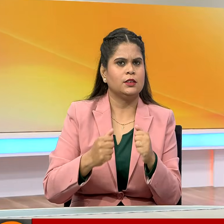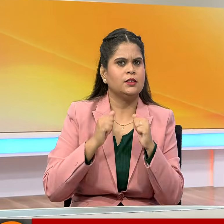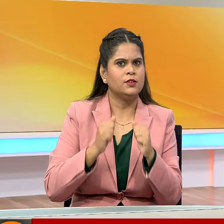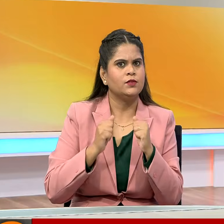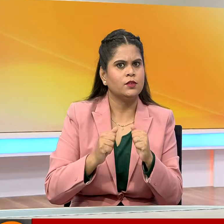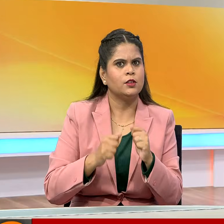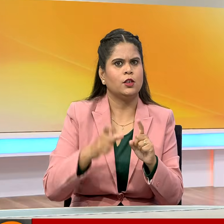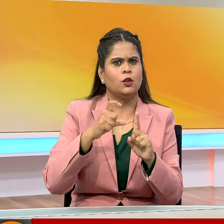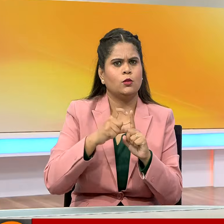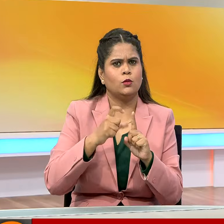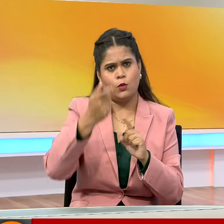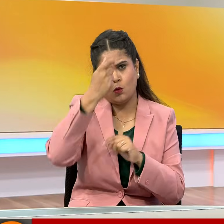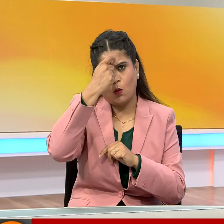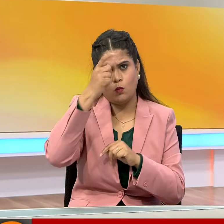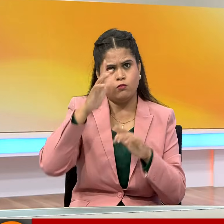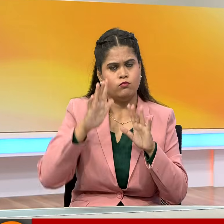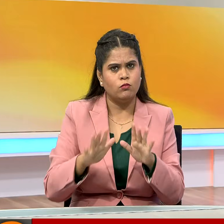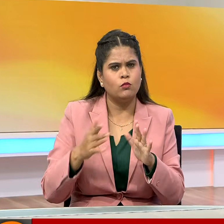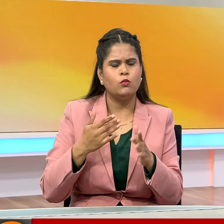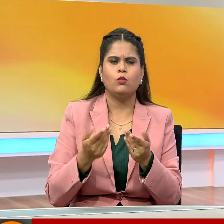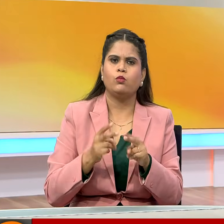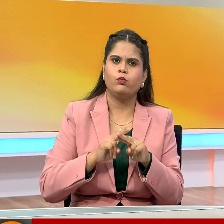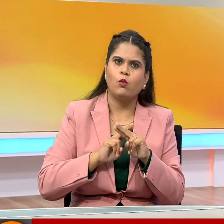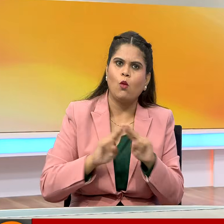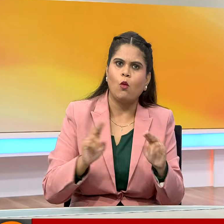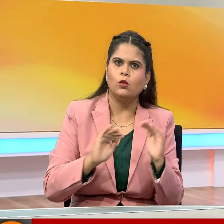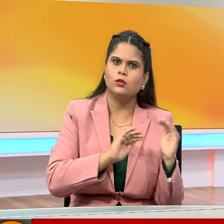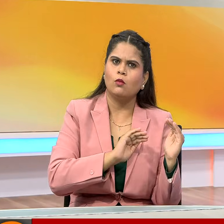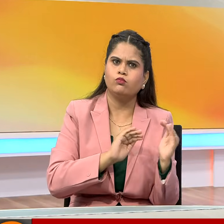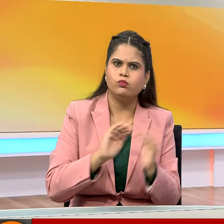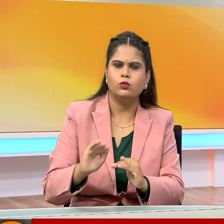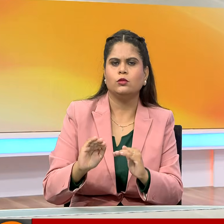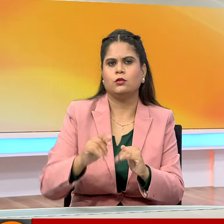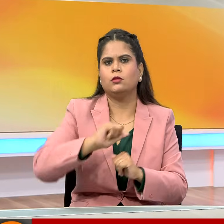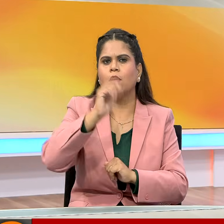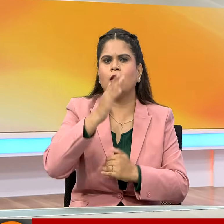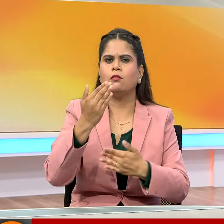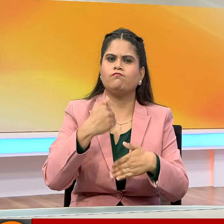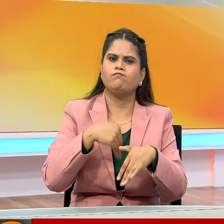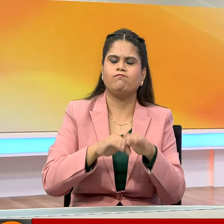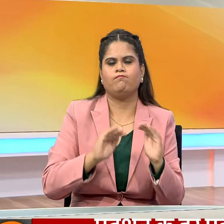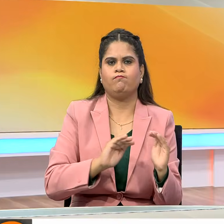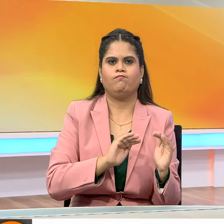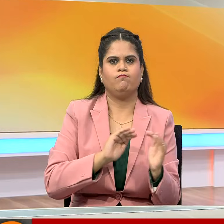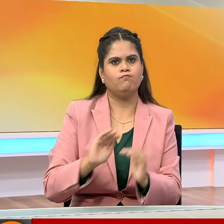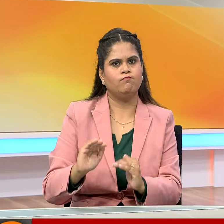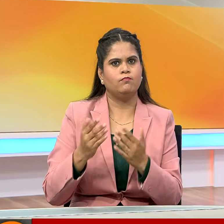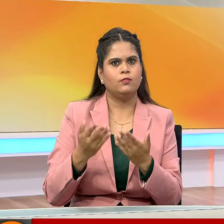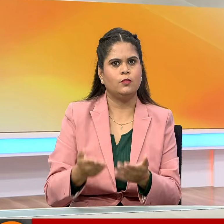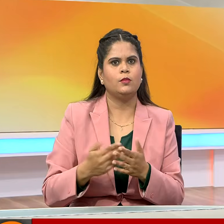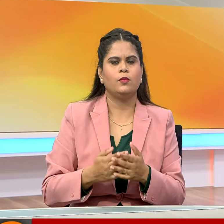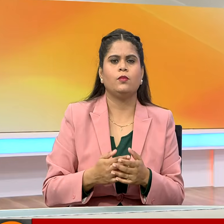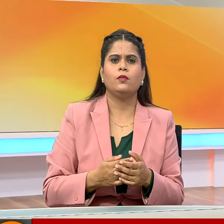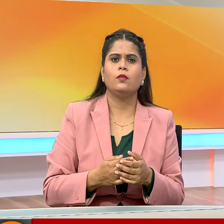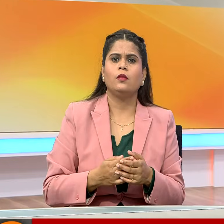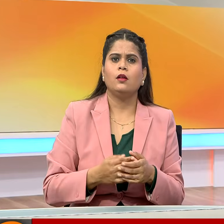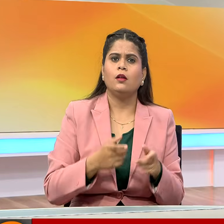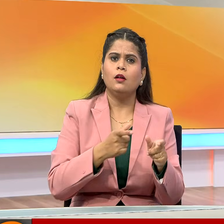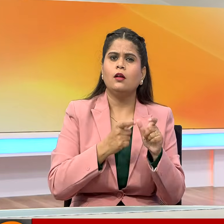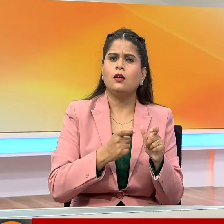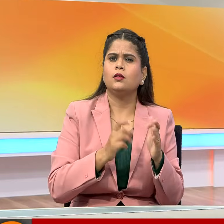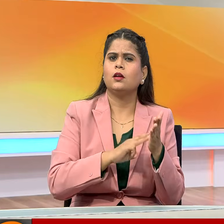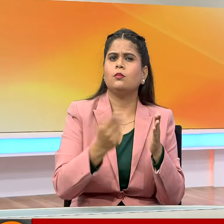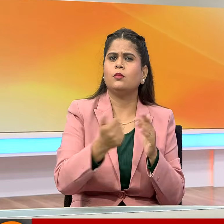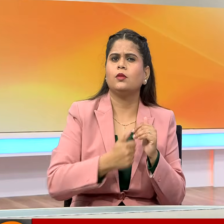हर जरूरी सहायता, राहत और सहयोग देने की भारत की प्रतिबद्धता दोहराई। रक्षा मंत्री ने कहा कि भारत